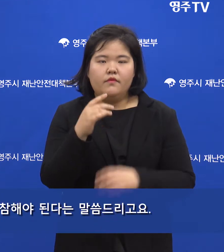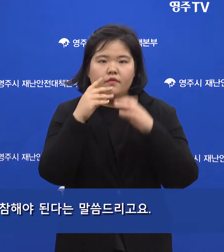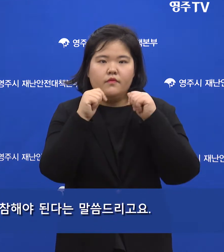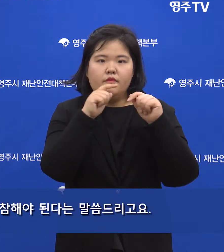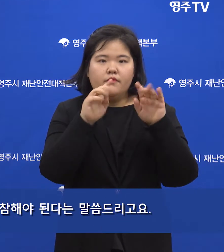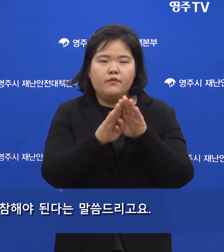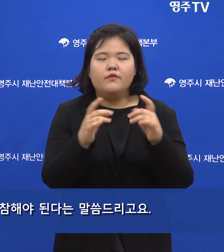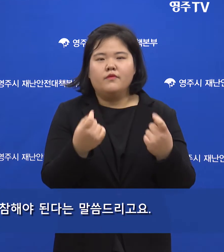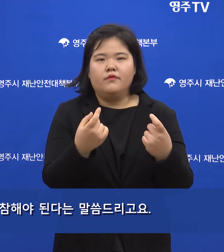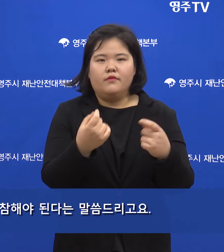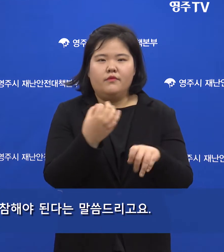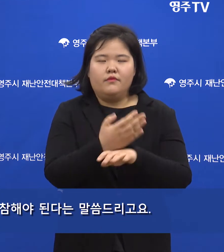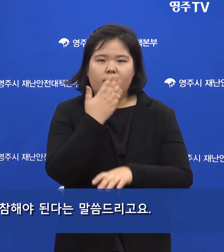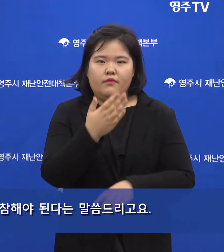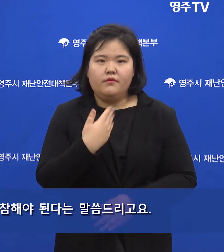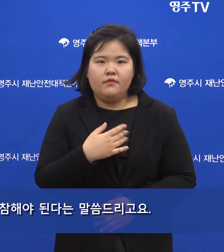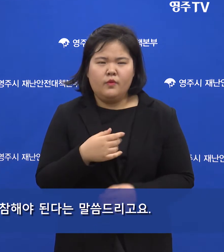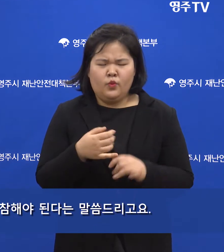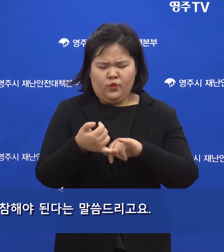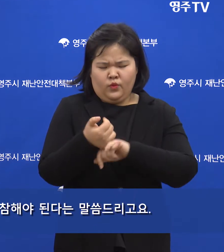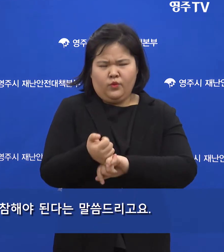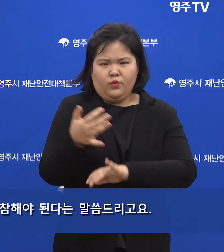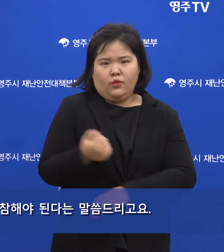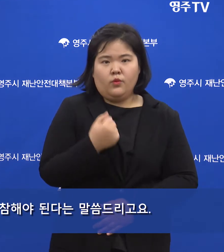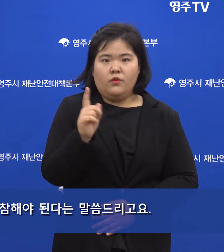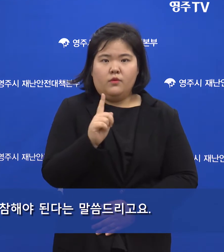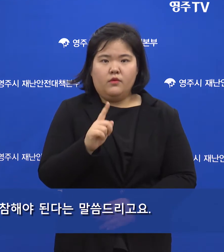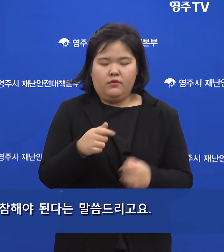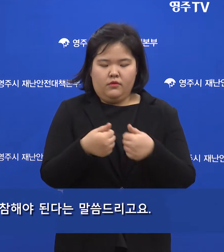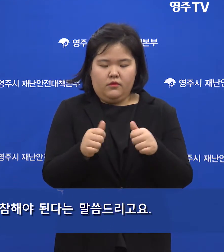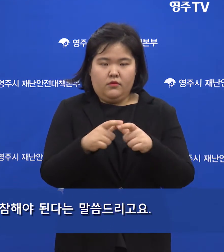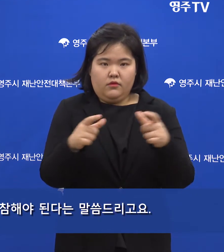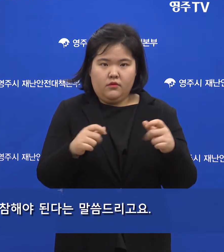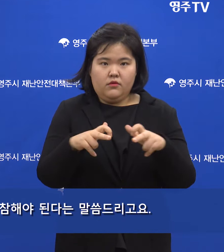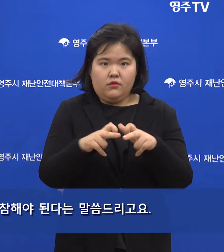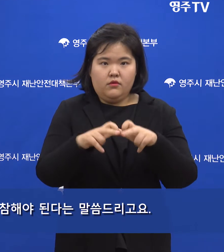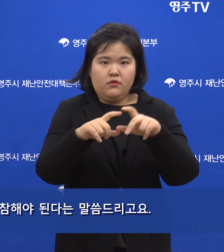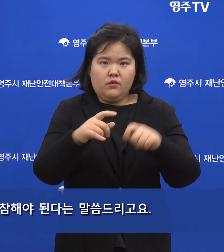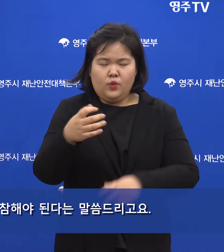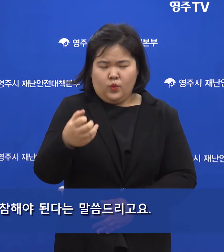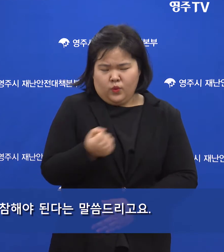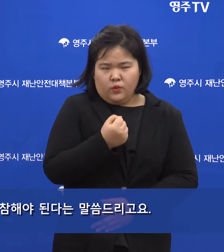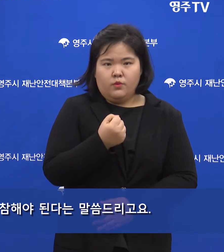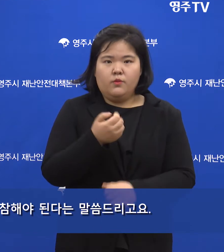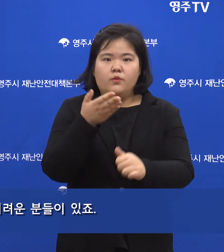뿐만 아니라 신분증을 반드시 지참해야 된다는 말씀을 드리고요.